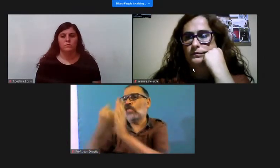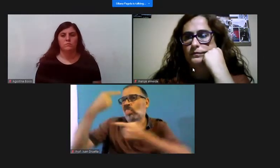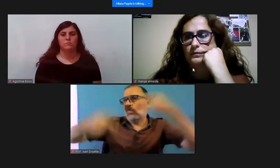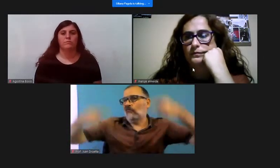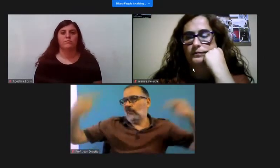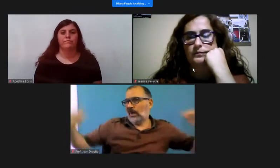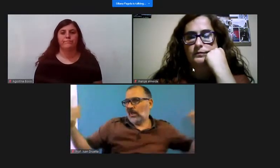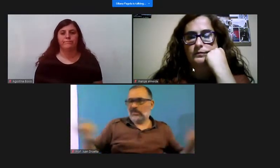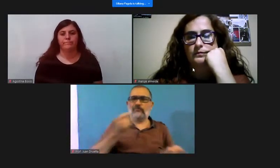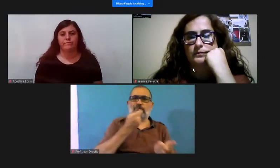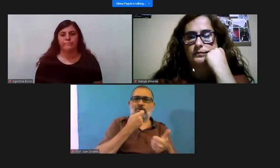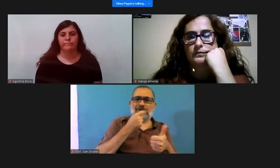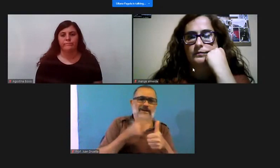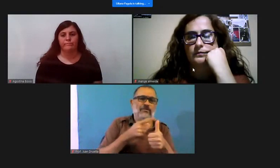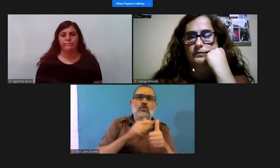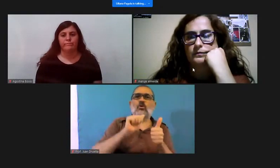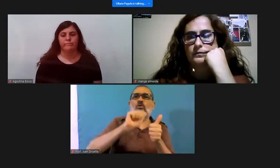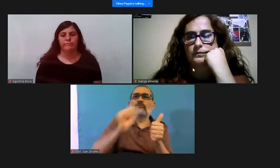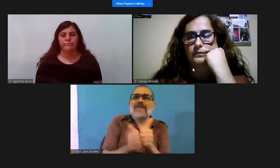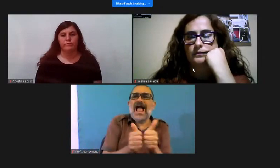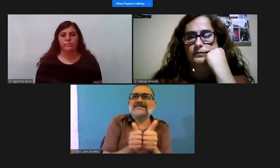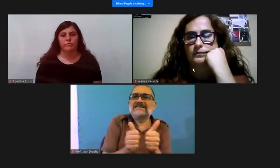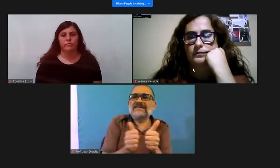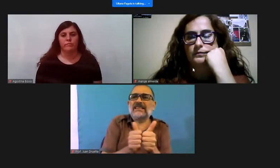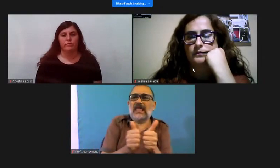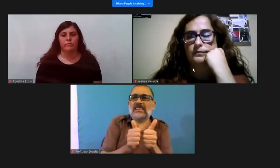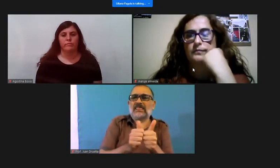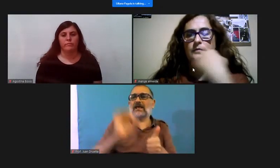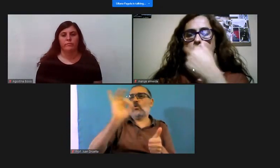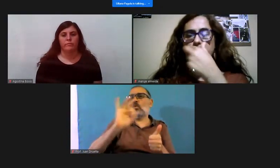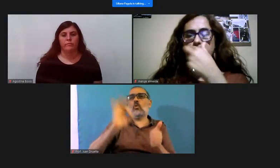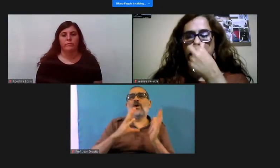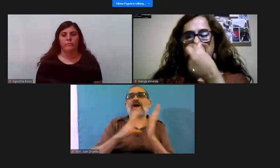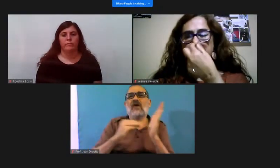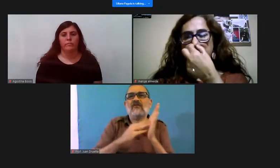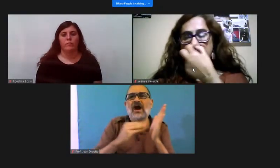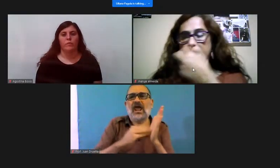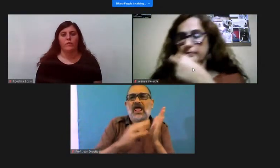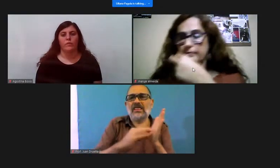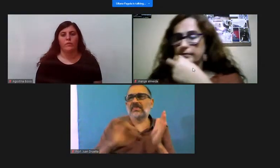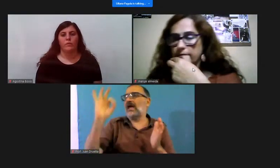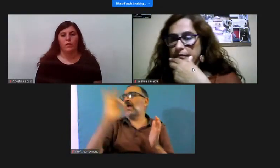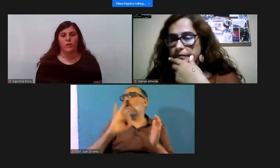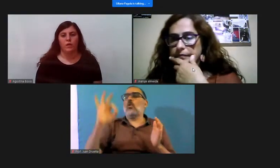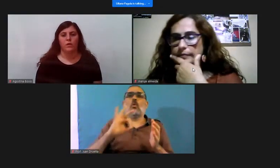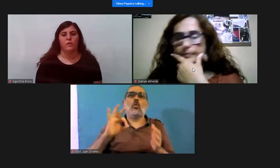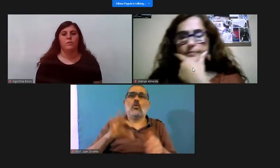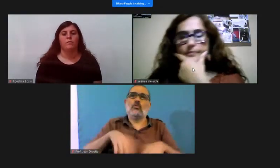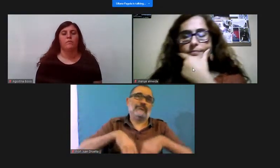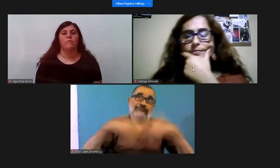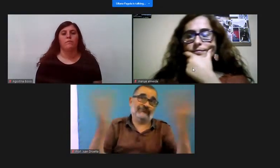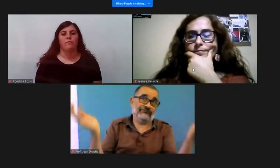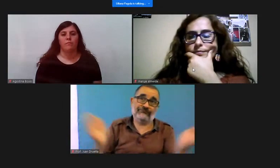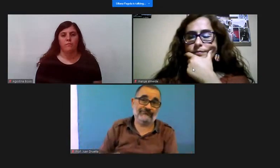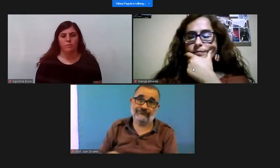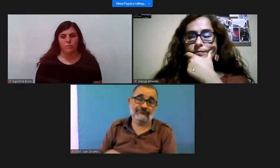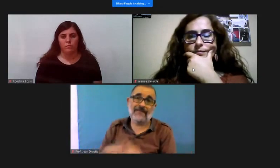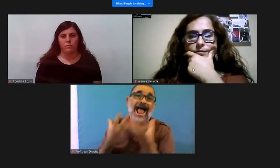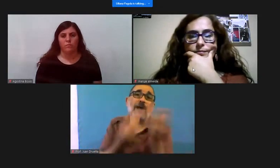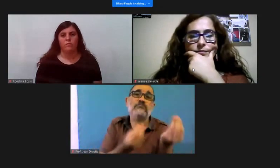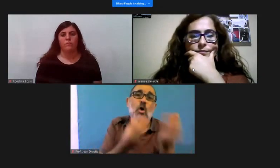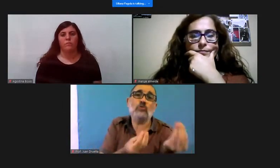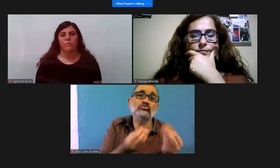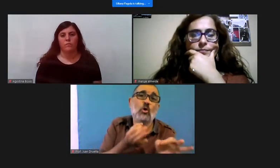qué sé yo, por ejemplo, con diferentes títulos, ¿no? Por ejemplo, asistente o